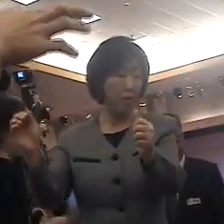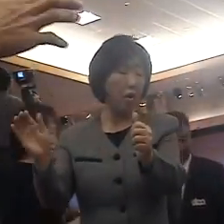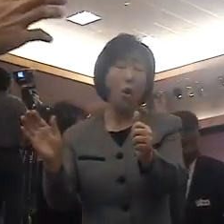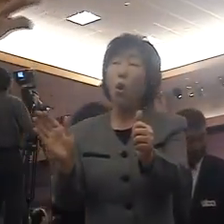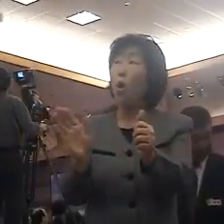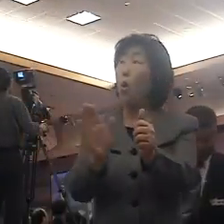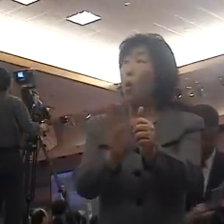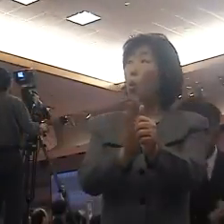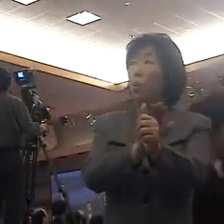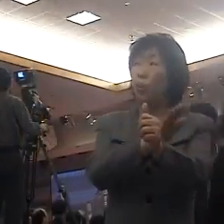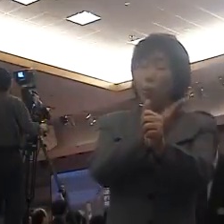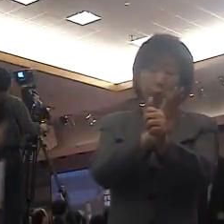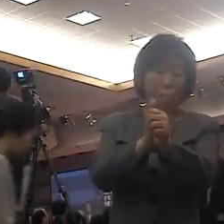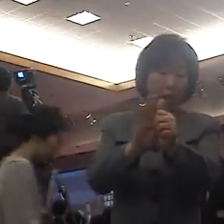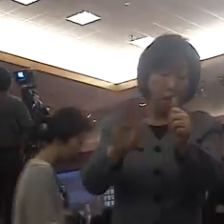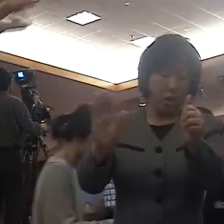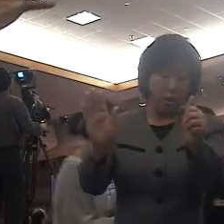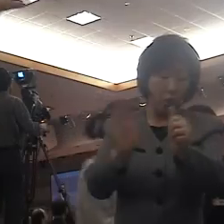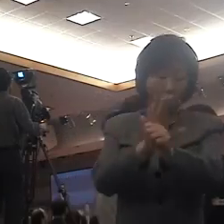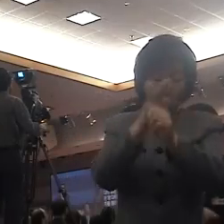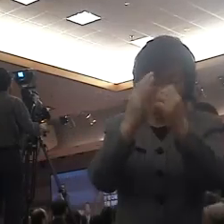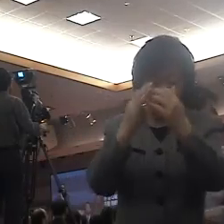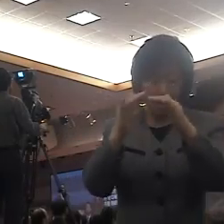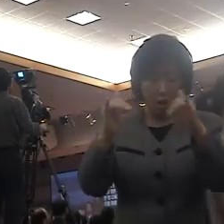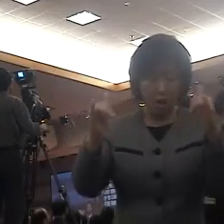위로자 되신 주님,